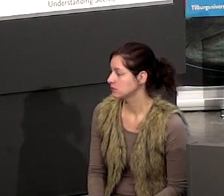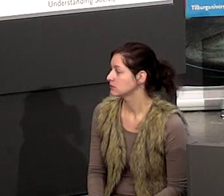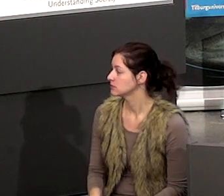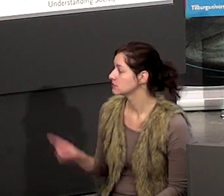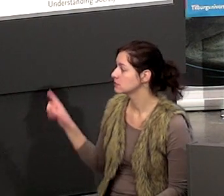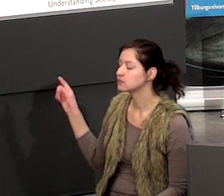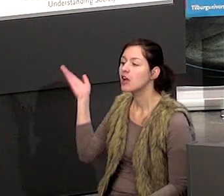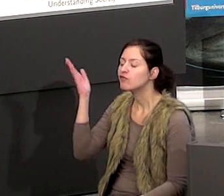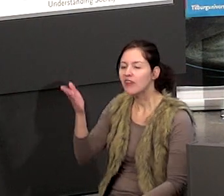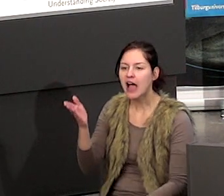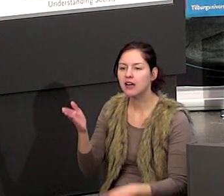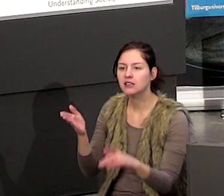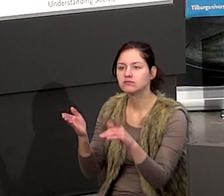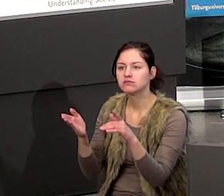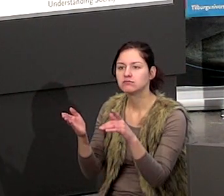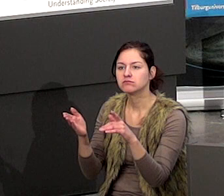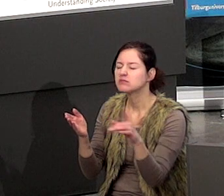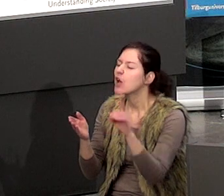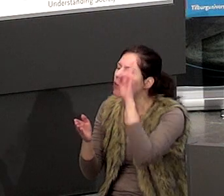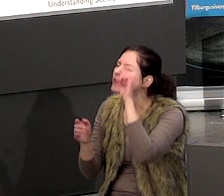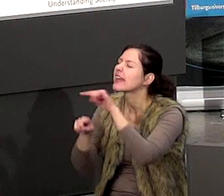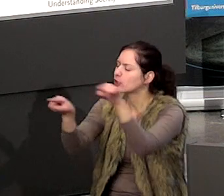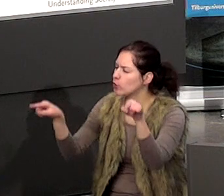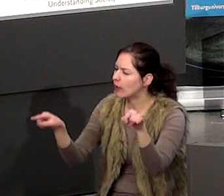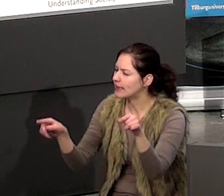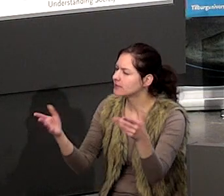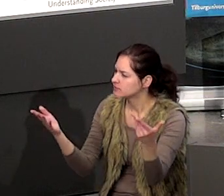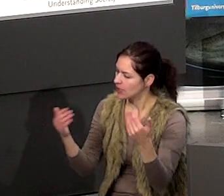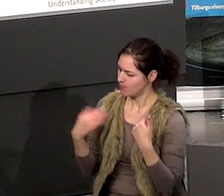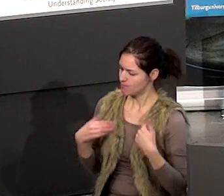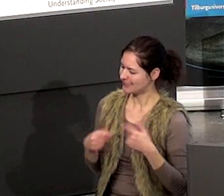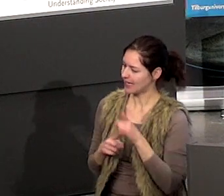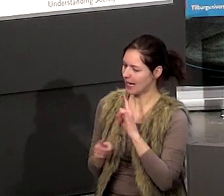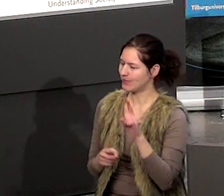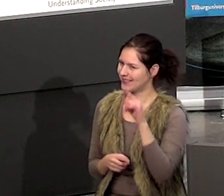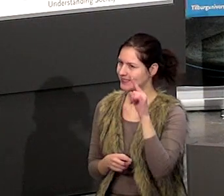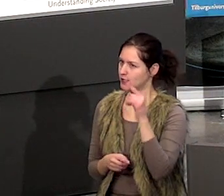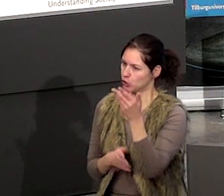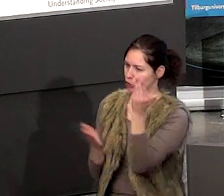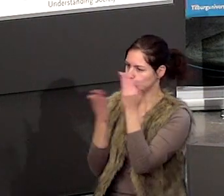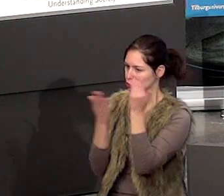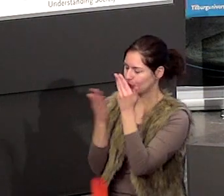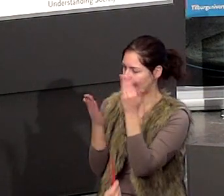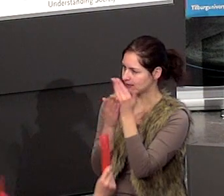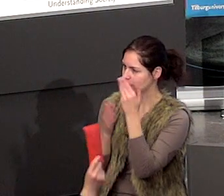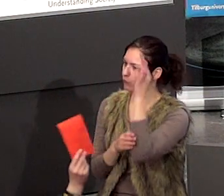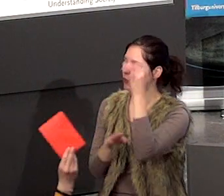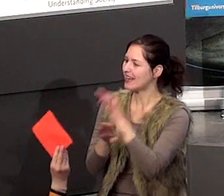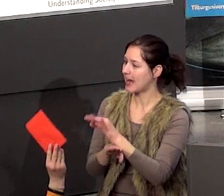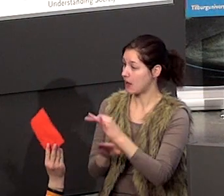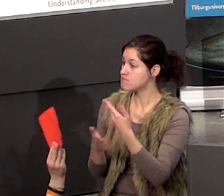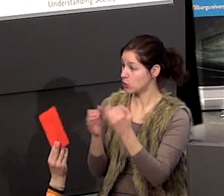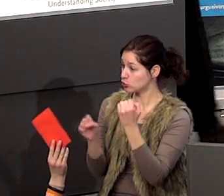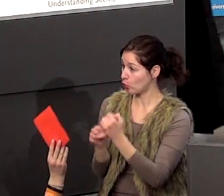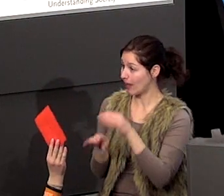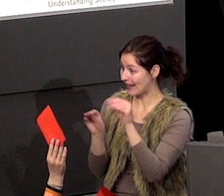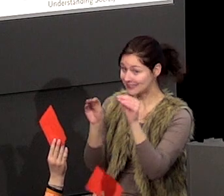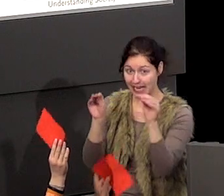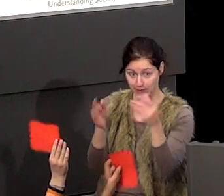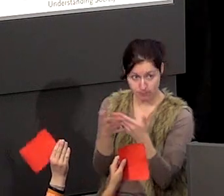Wat zouden jullie vinden van het idee dat we mensen die niet geleerd hebben voor leraar, dat we die les laten geven?